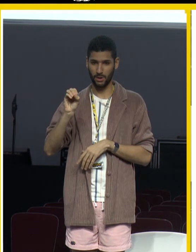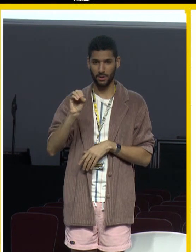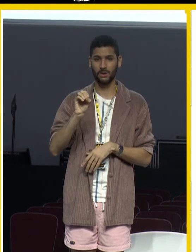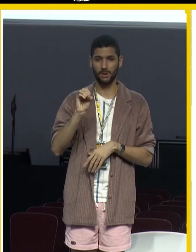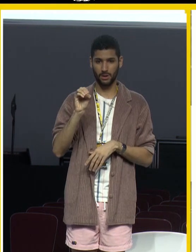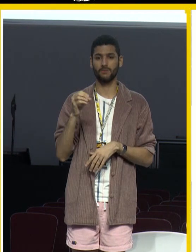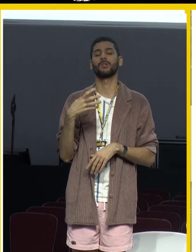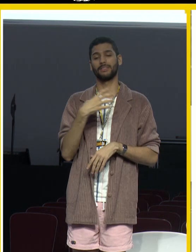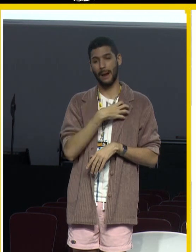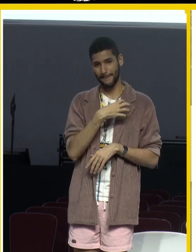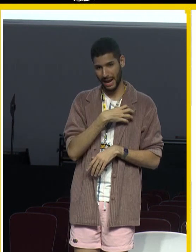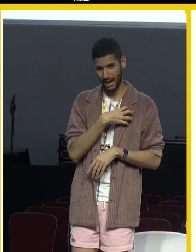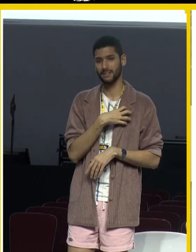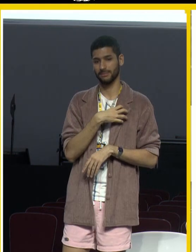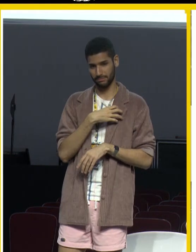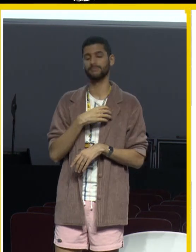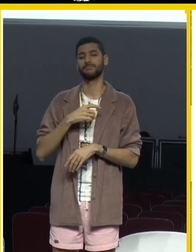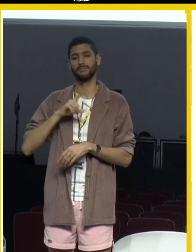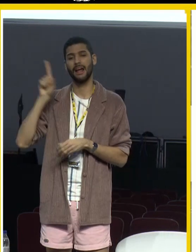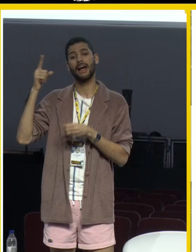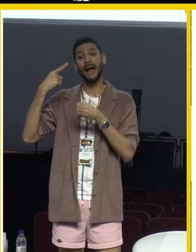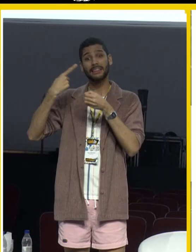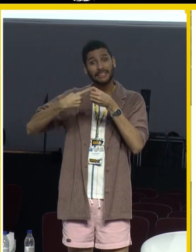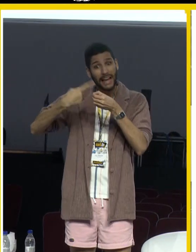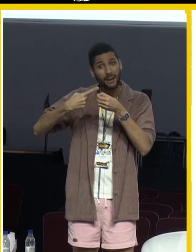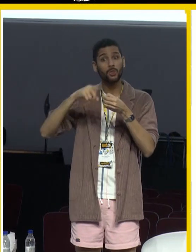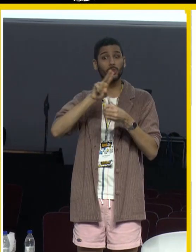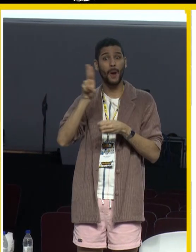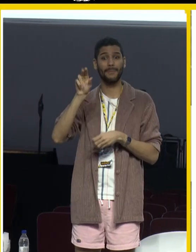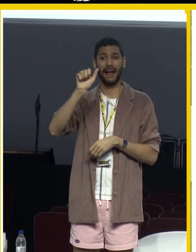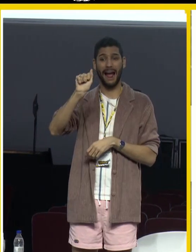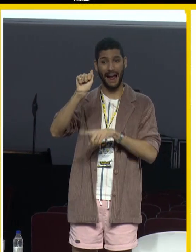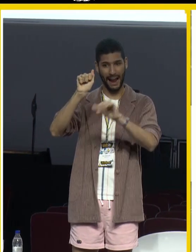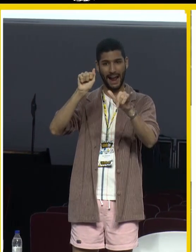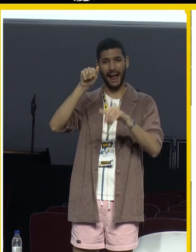isso pela ufrb lá na bahia